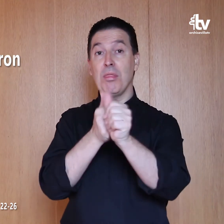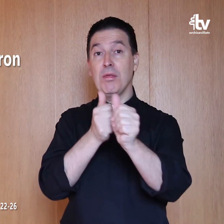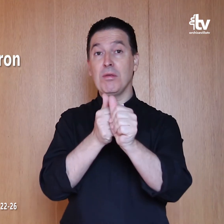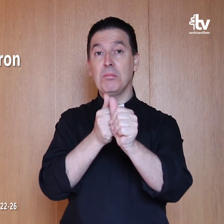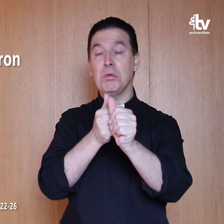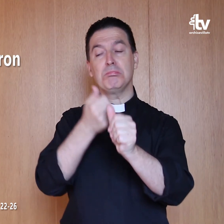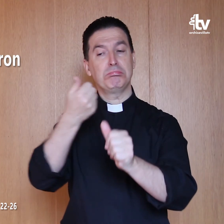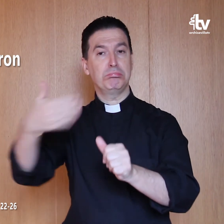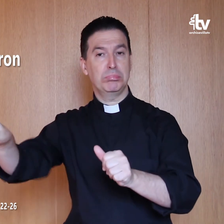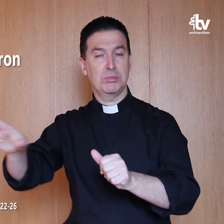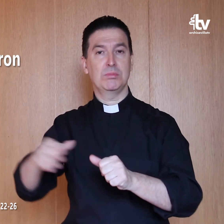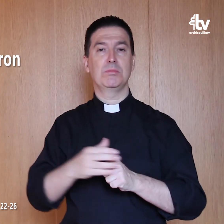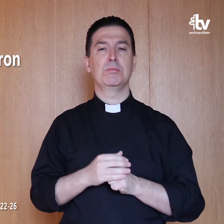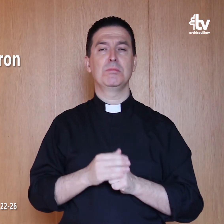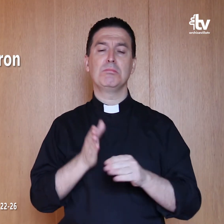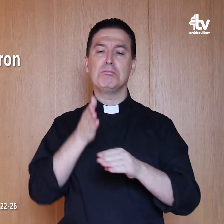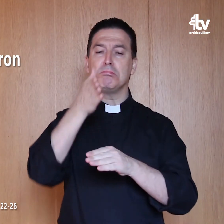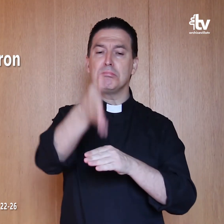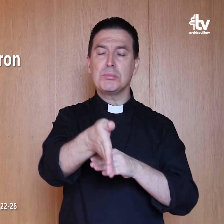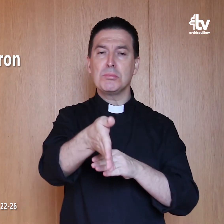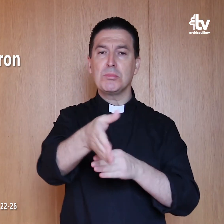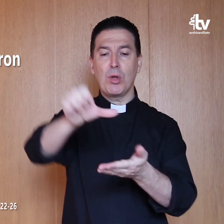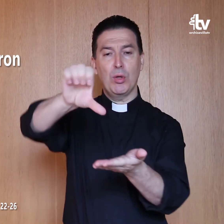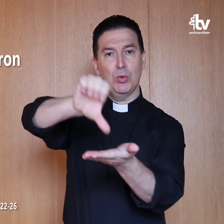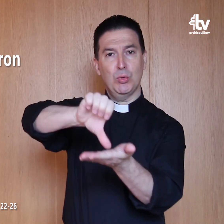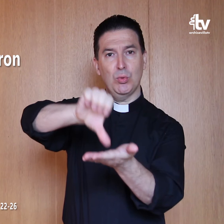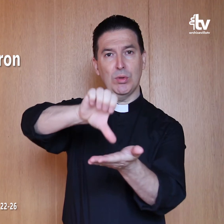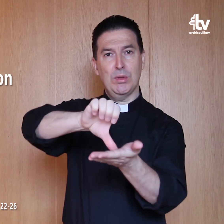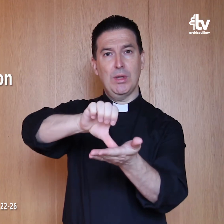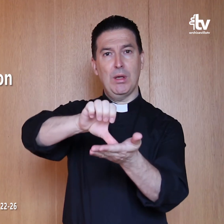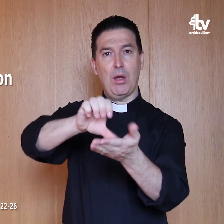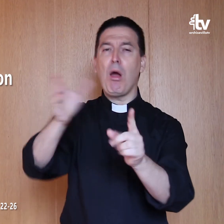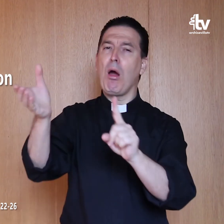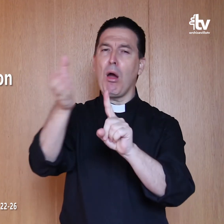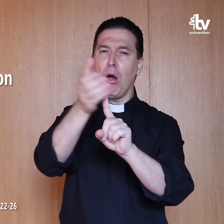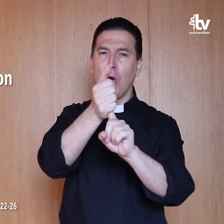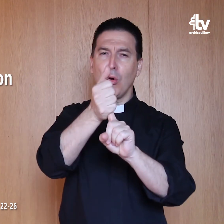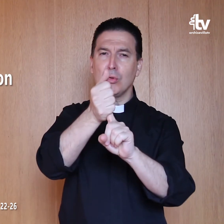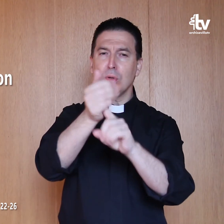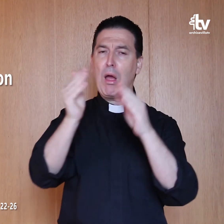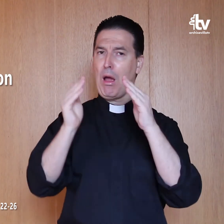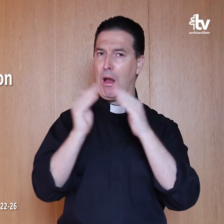Los discípulos se marcharon, llegaron a la ciudad, encontraron lo que les había dicho